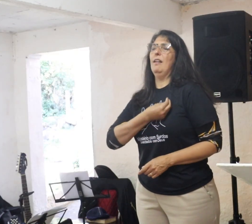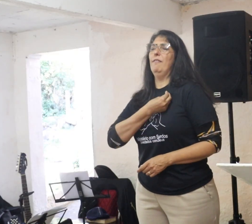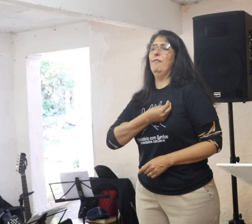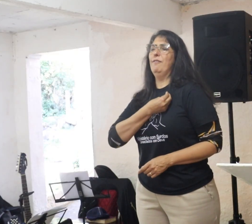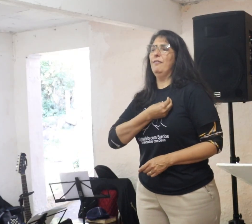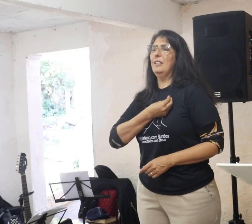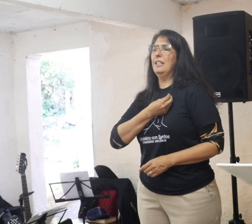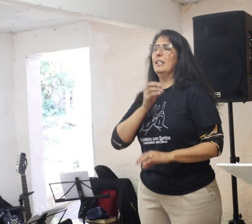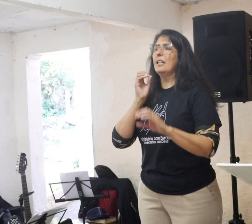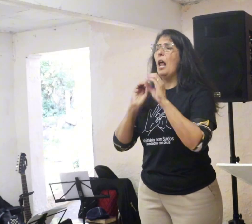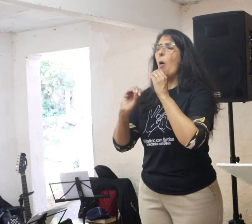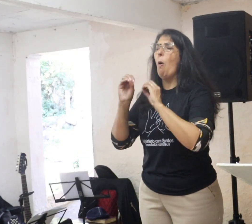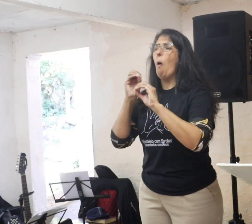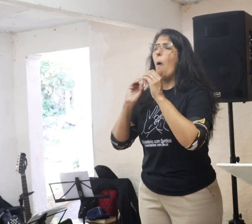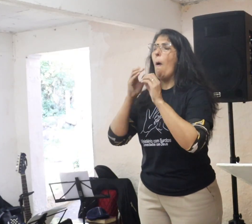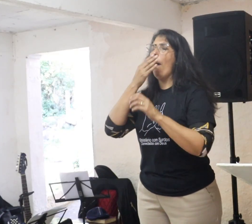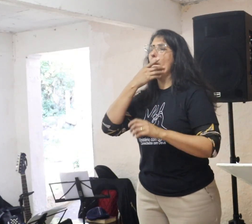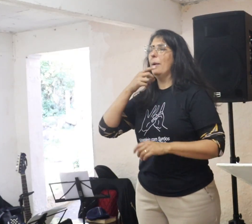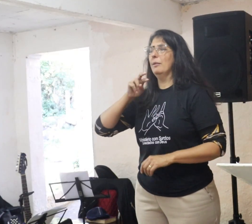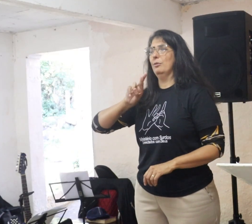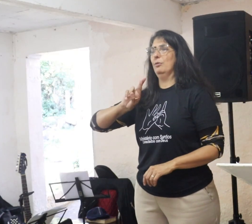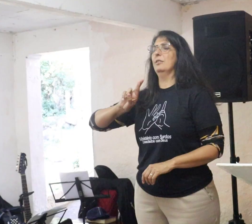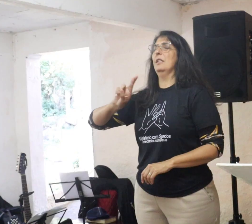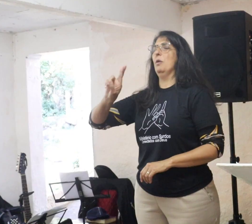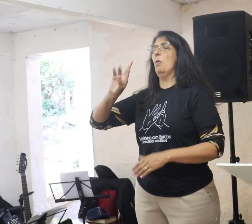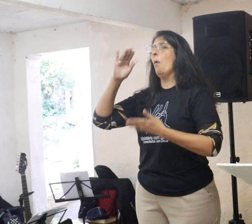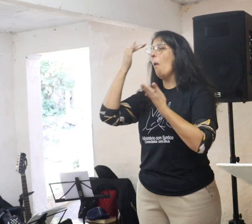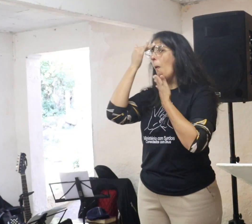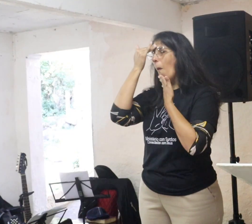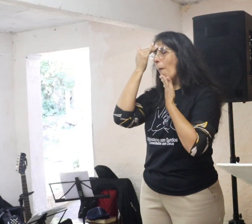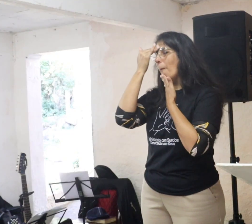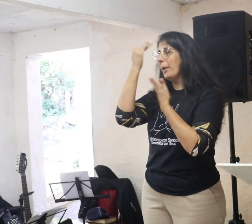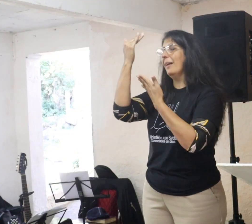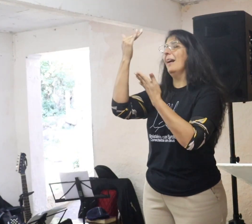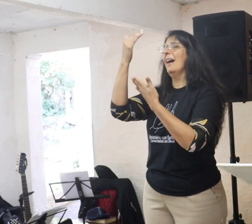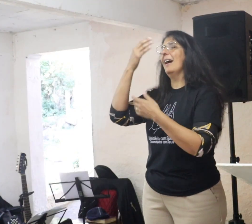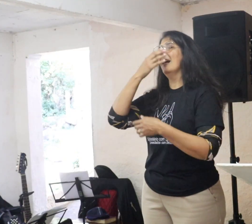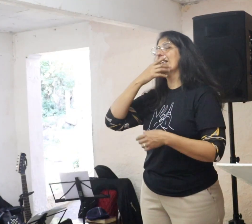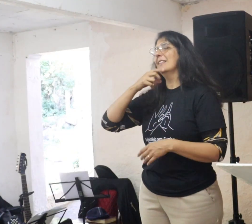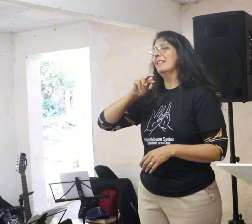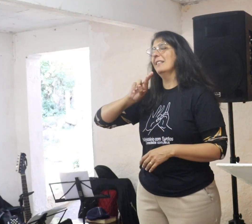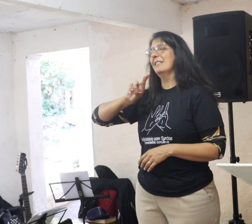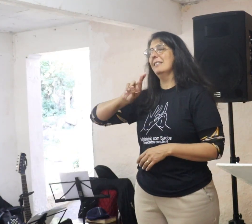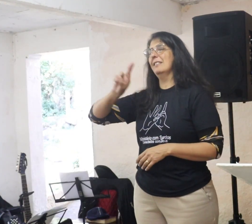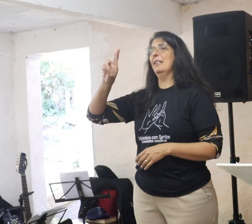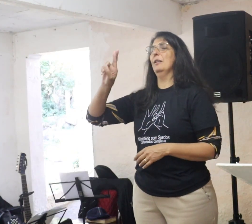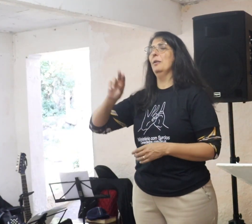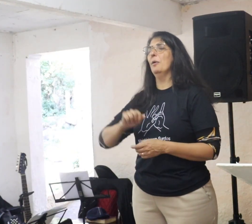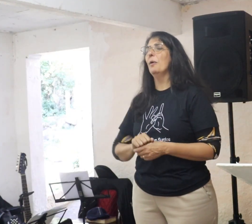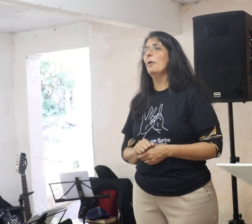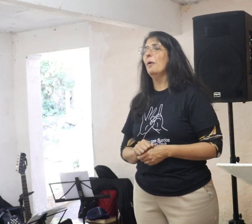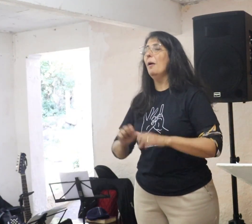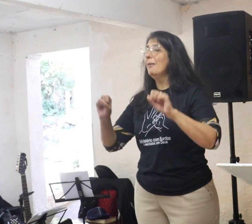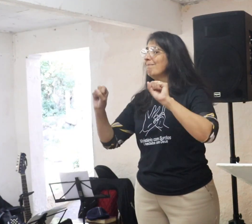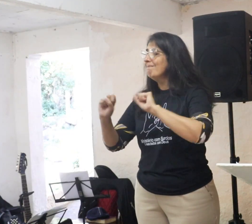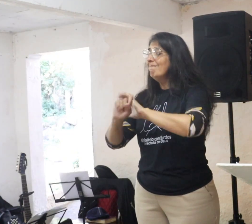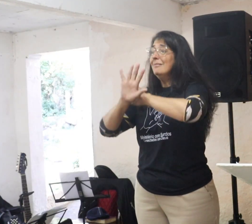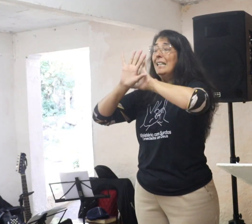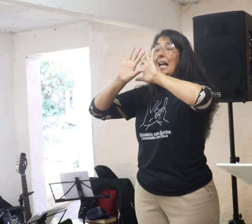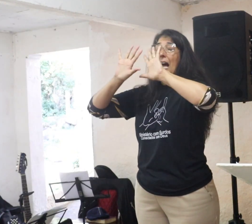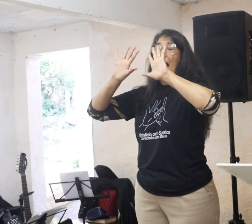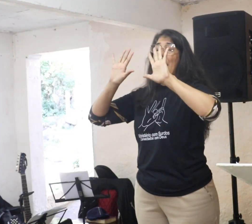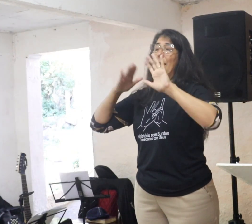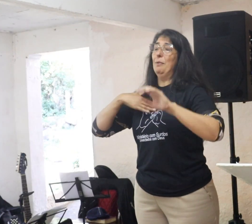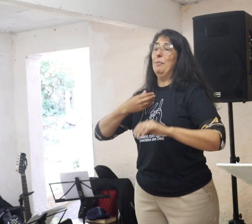Senhor. Ó Deus, obrigado por essa palavra. E abençoa-nos aqui, ó Deus. Ilumina-nos com Teu Espírito para tirarmos